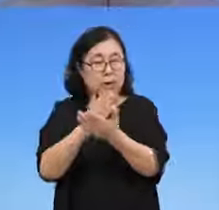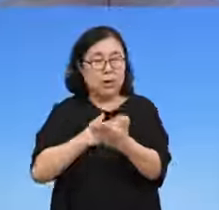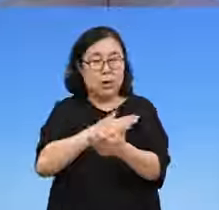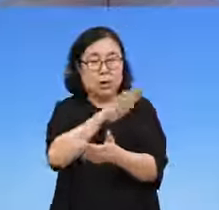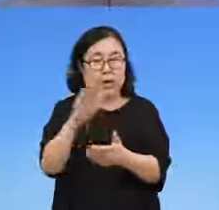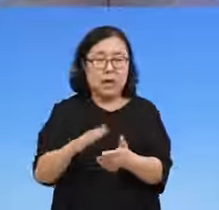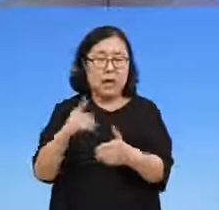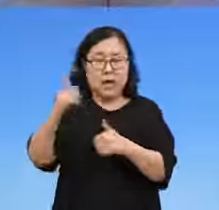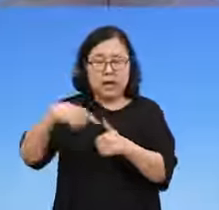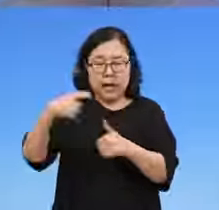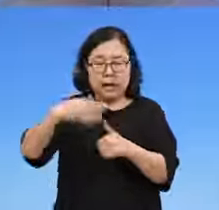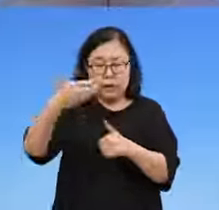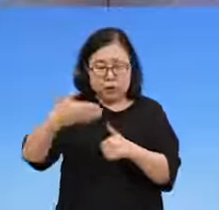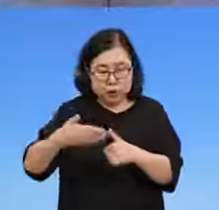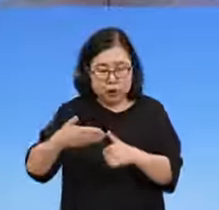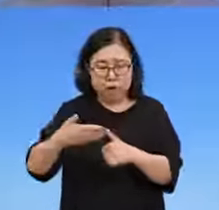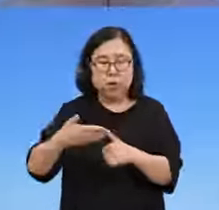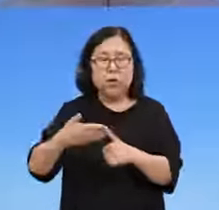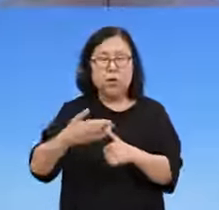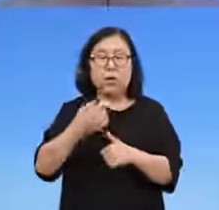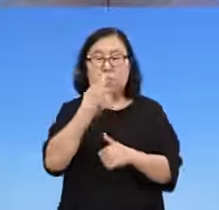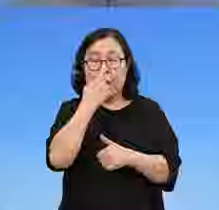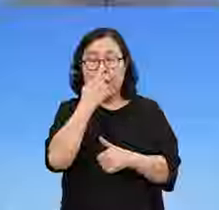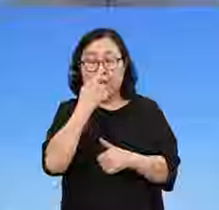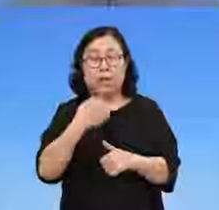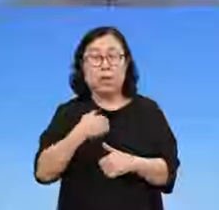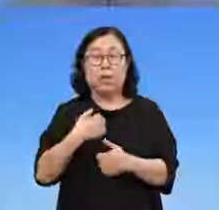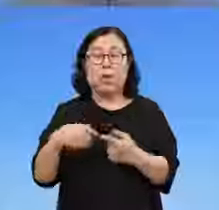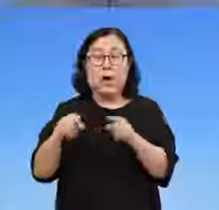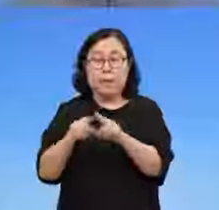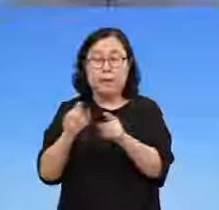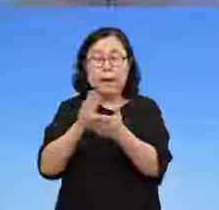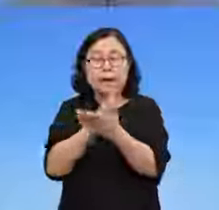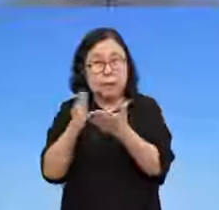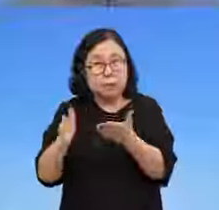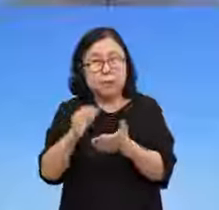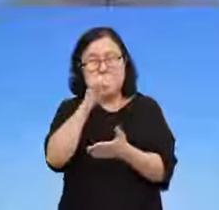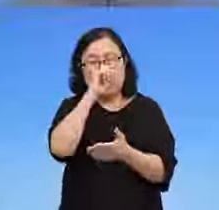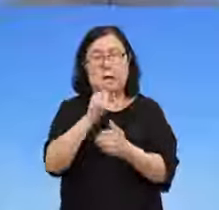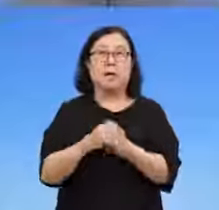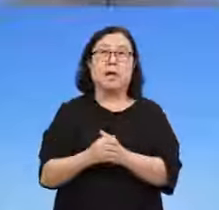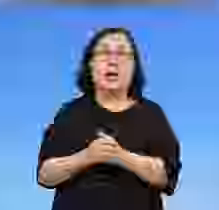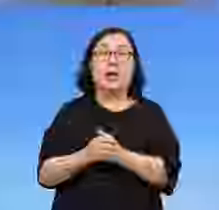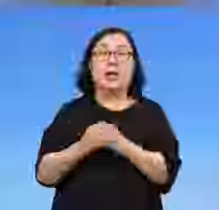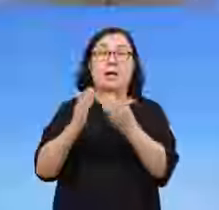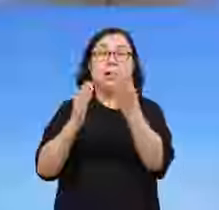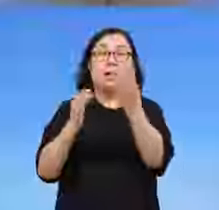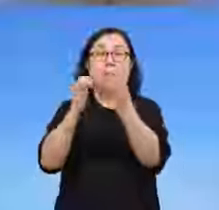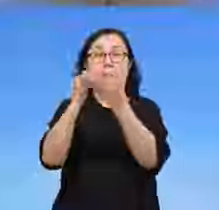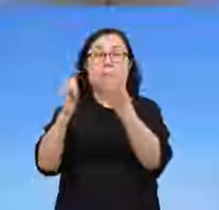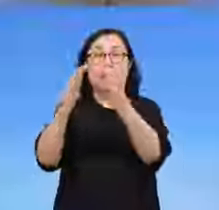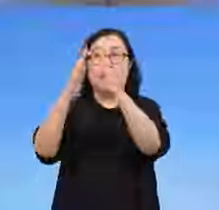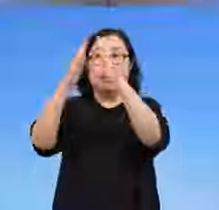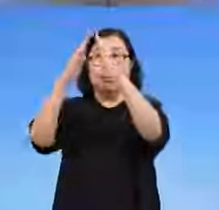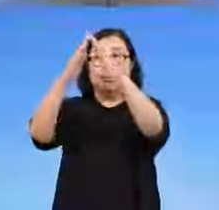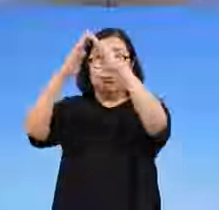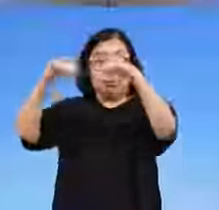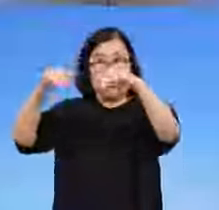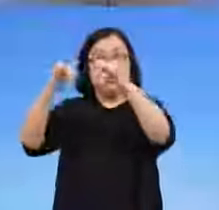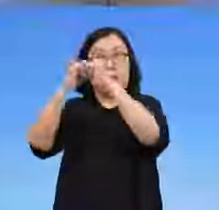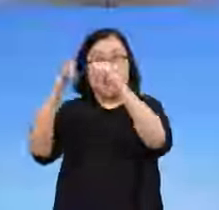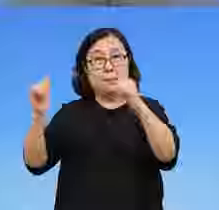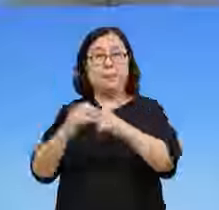뭐라도 가르쳐주시면 배우고 뭐라도 같이 공유하고, 우리는 힘을 합해서 4명의 지붕을 뚫는